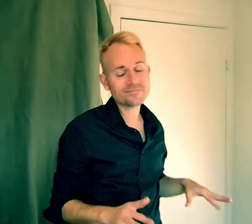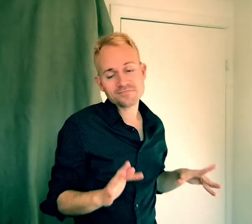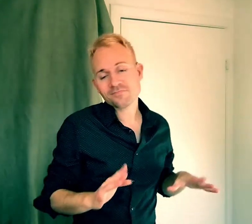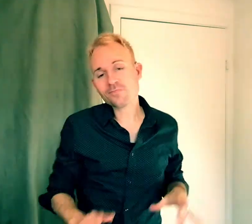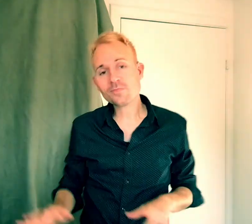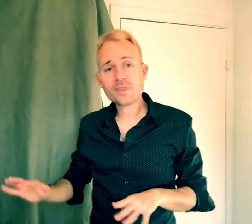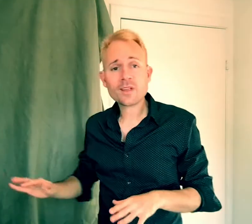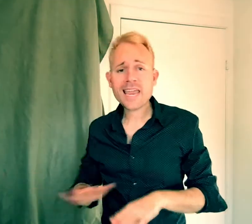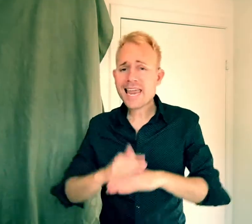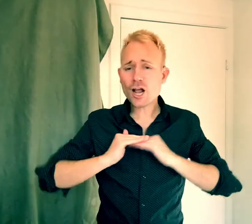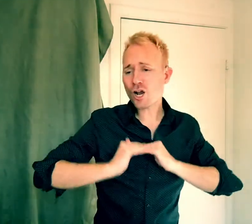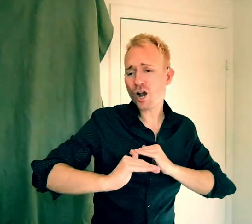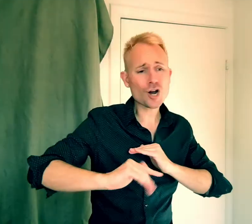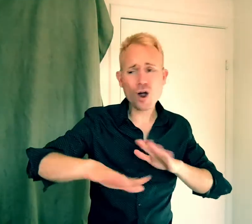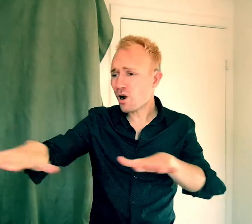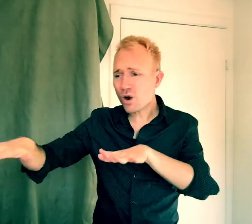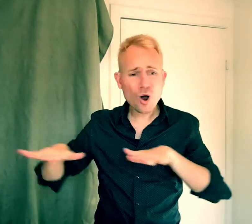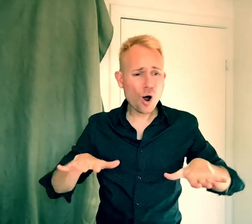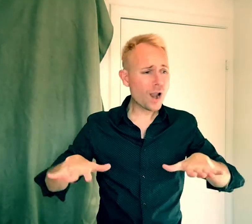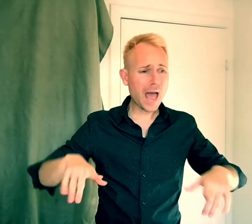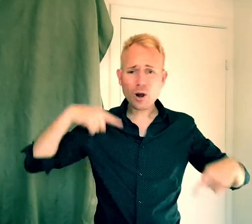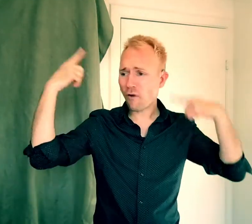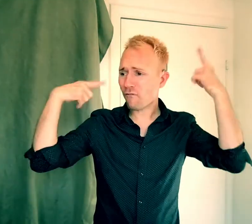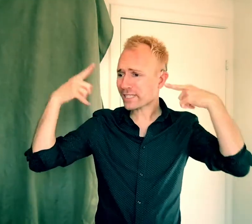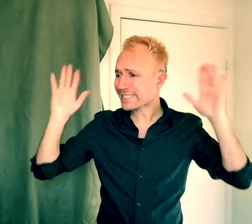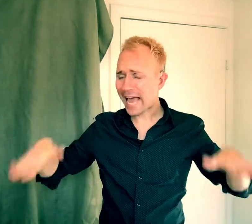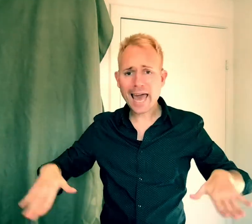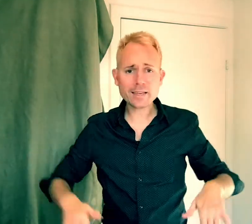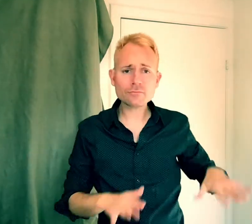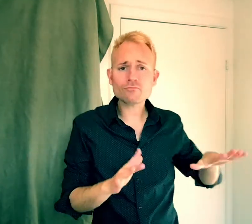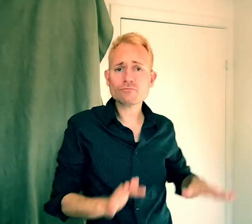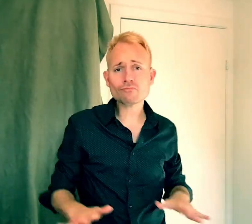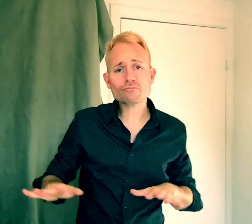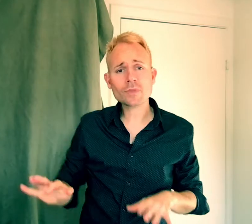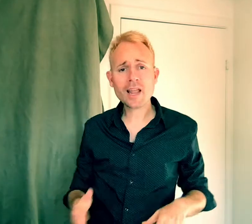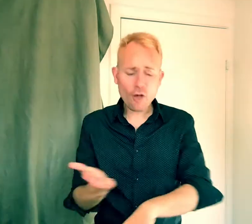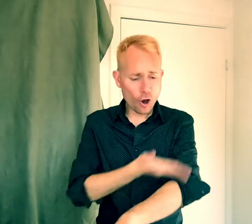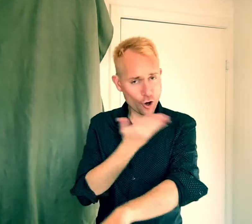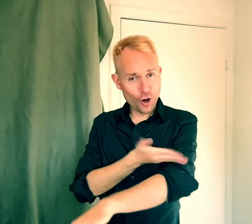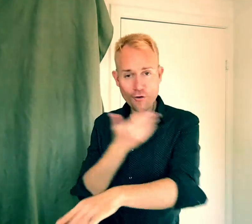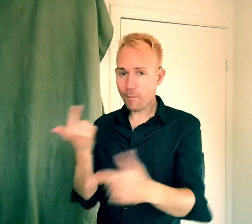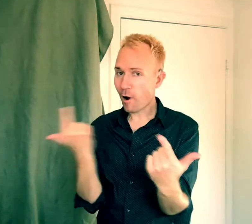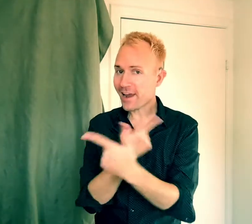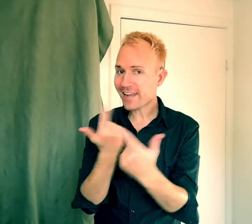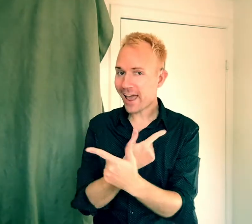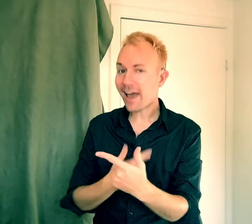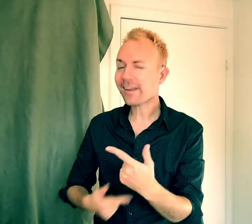Hele gølget er gået fra forstanden. Lad os øve på hinanden.